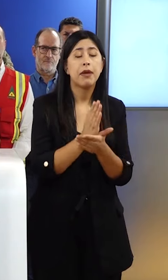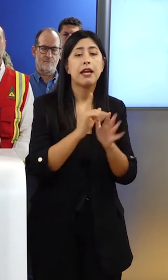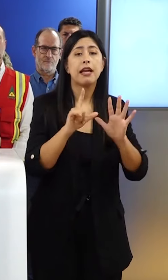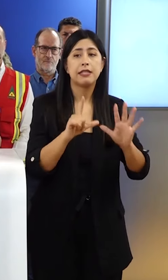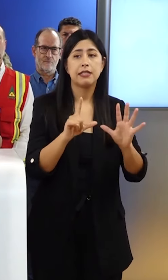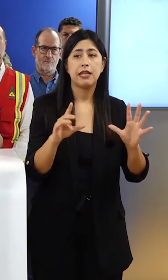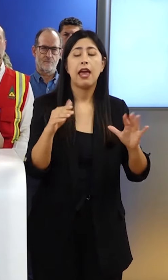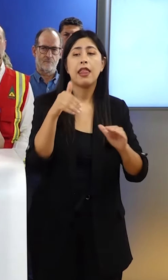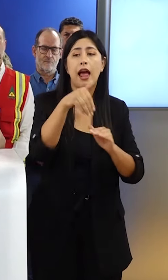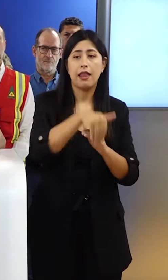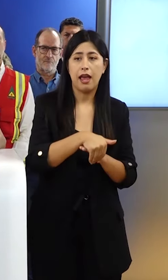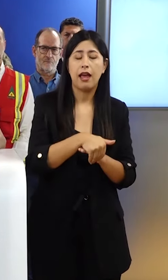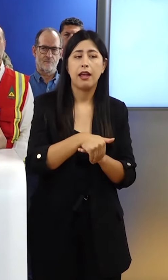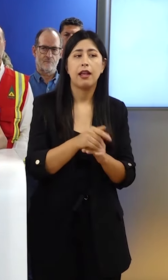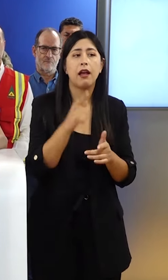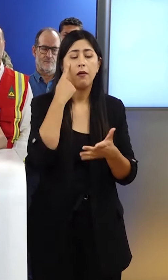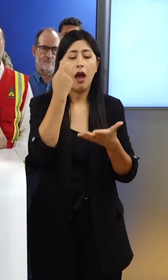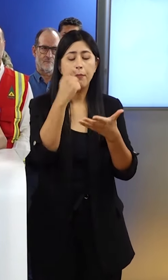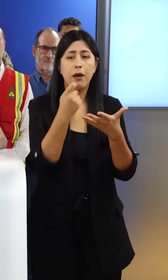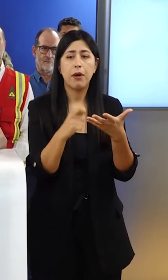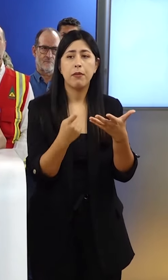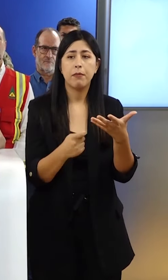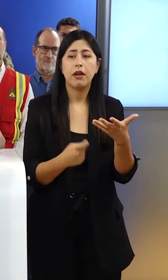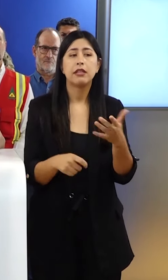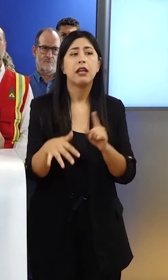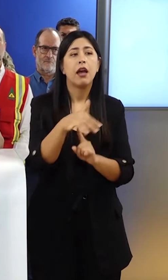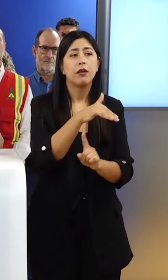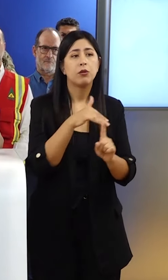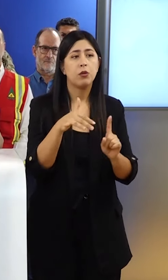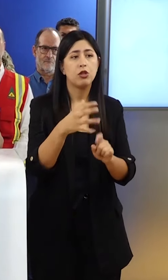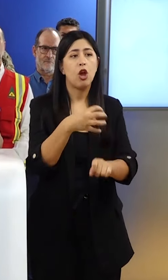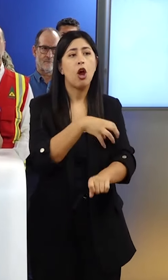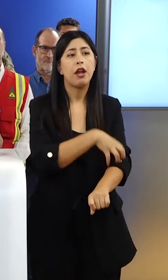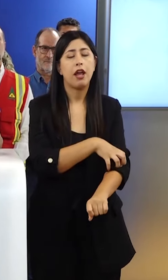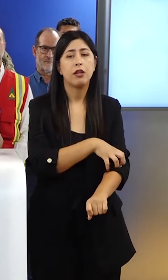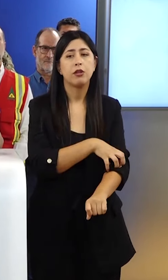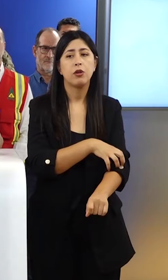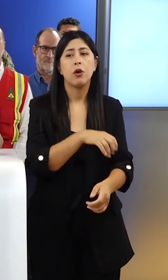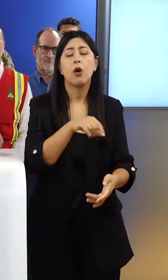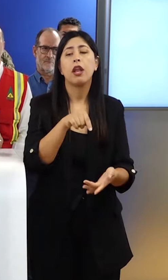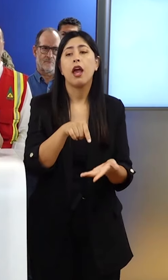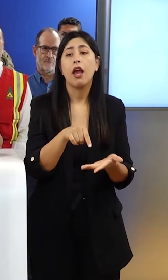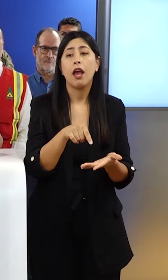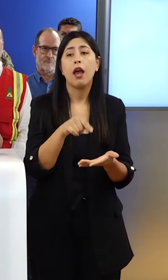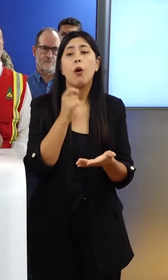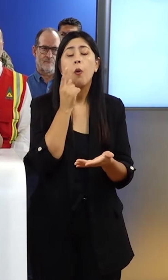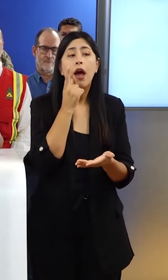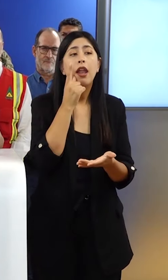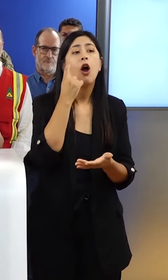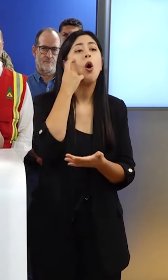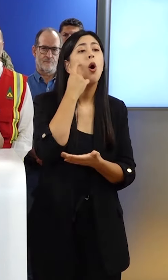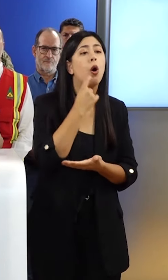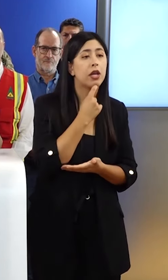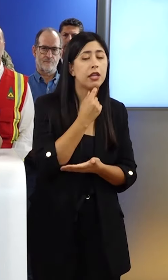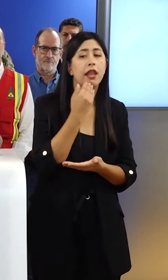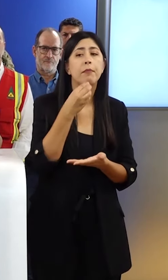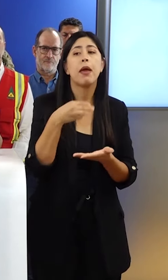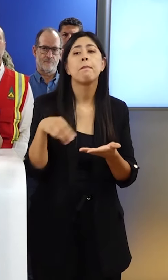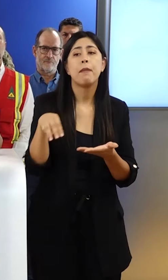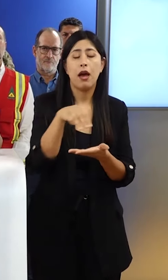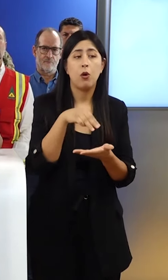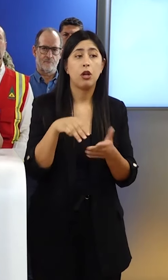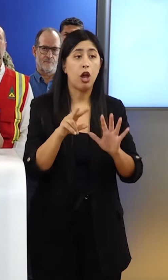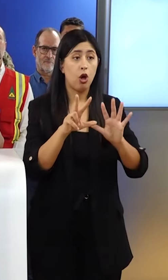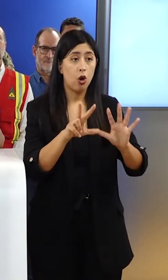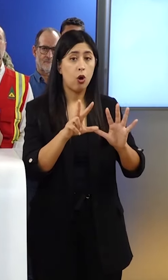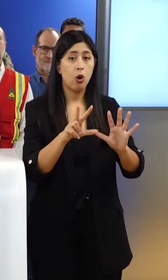las 7 de la tarde donde vamos a revisar la situación de las regiones de la zona central fundamentalmente ojes y maule y a las 8